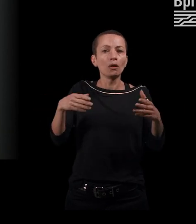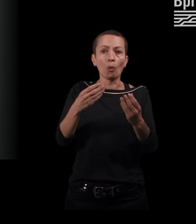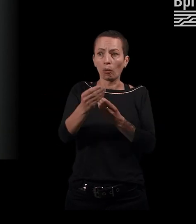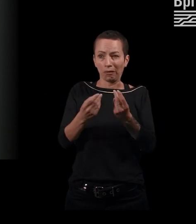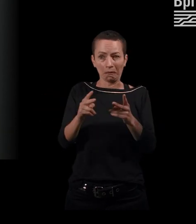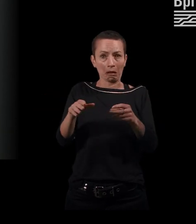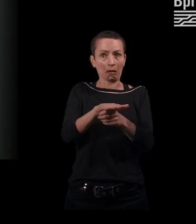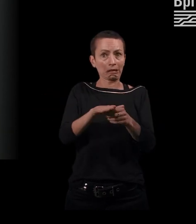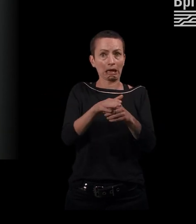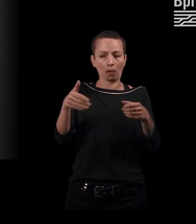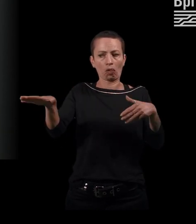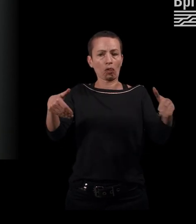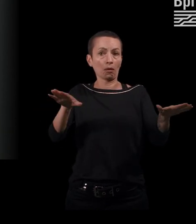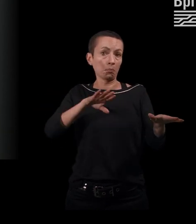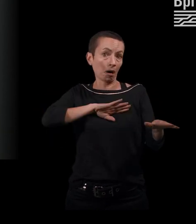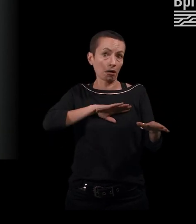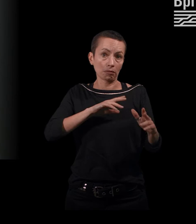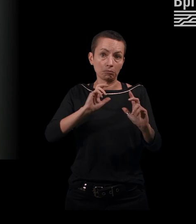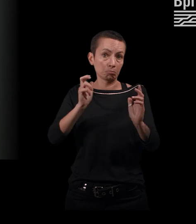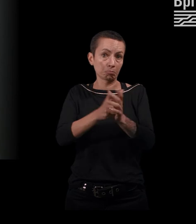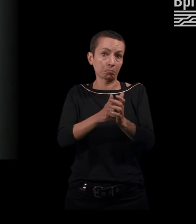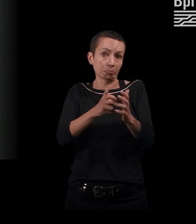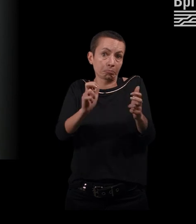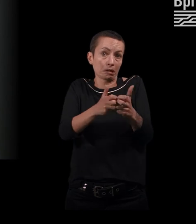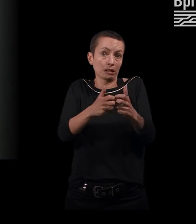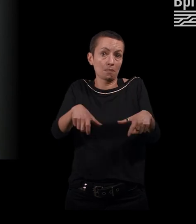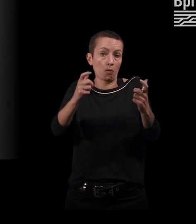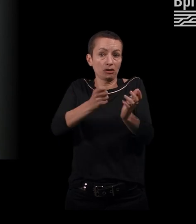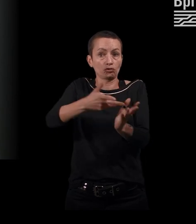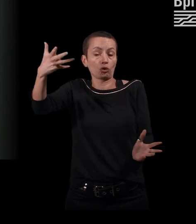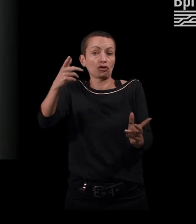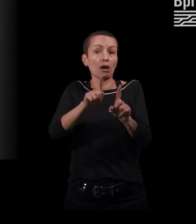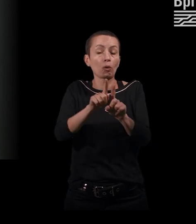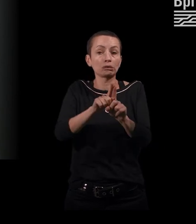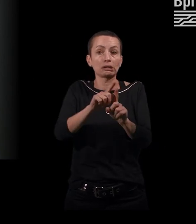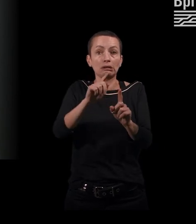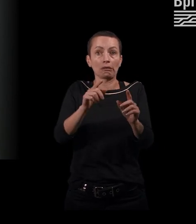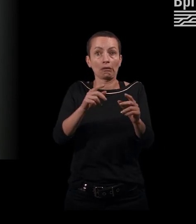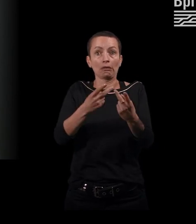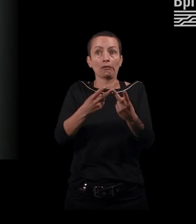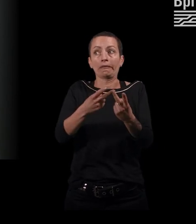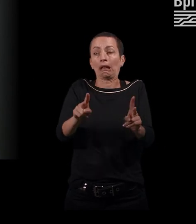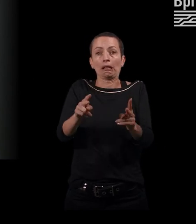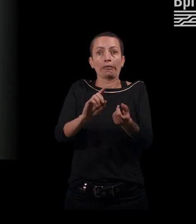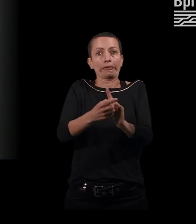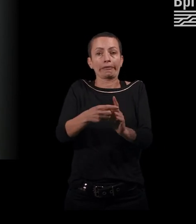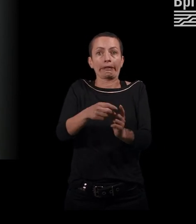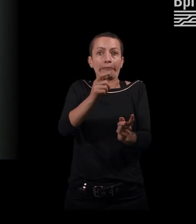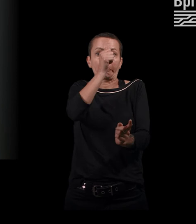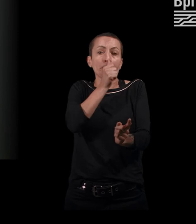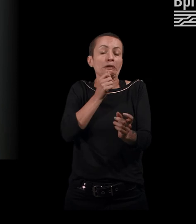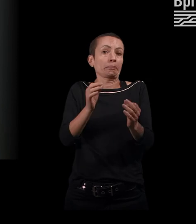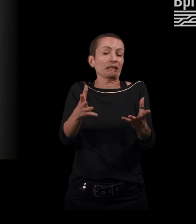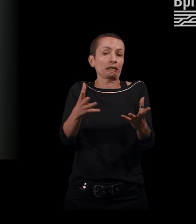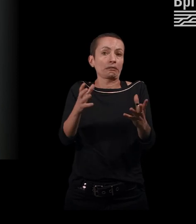cause des prix de l'immobilier, la muséification des centres-villes, etc., la gentrification. Donc,